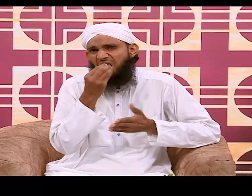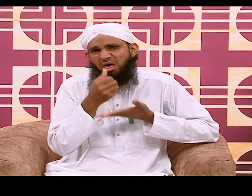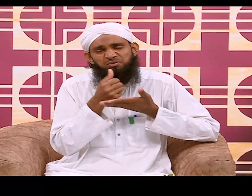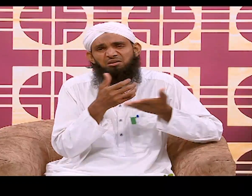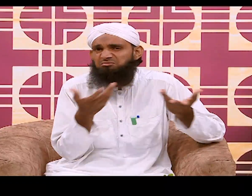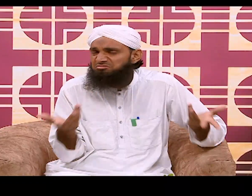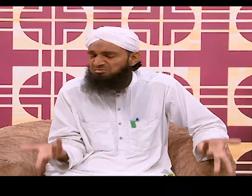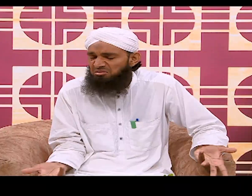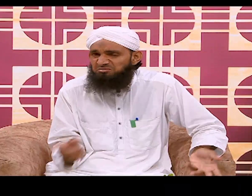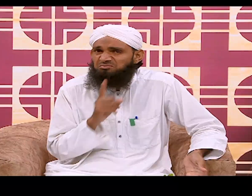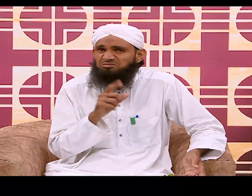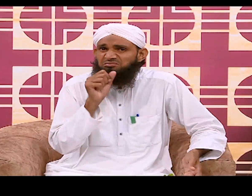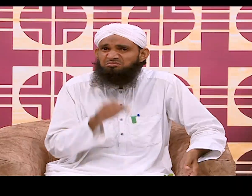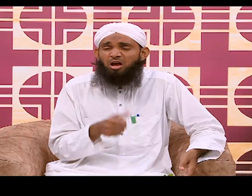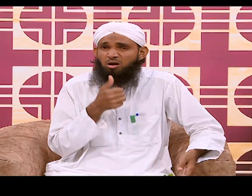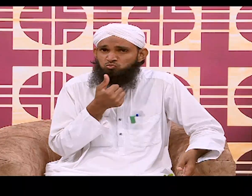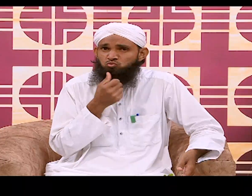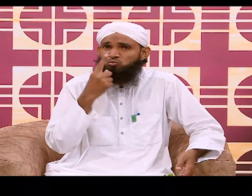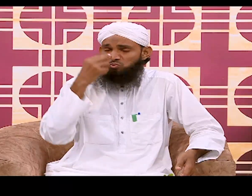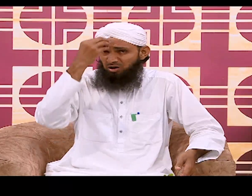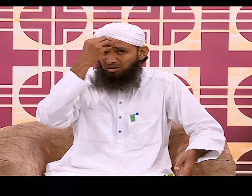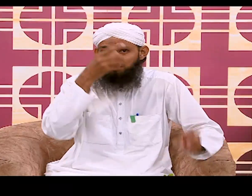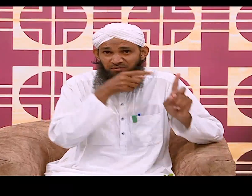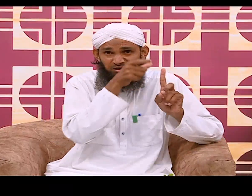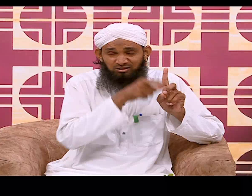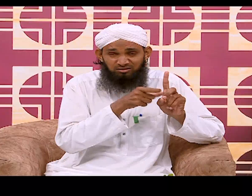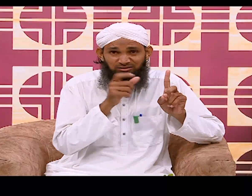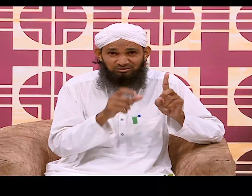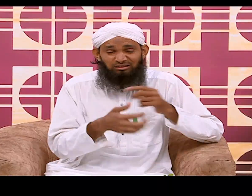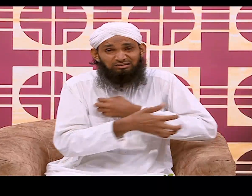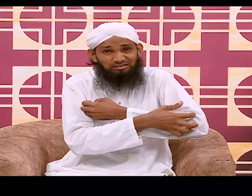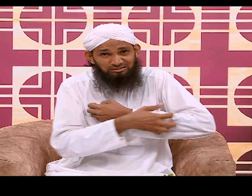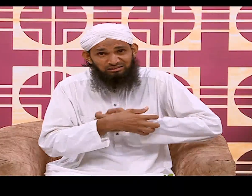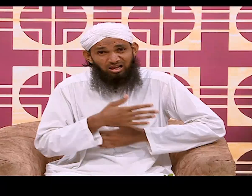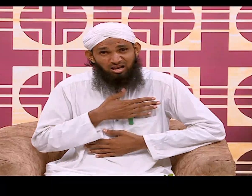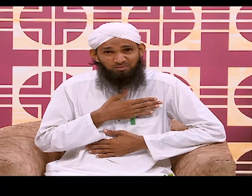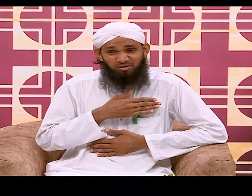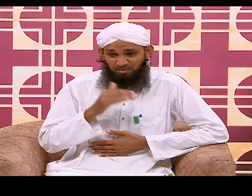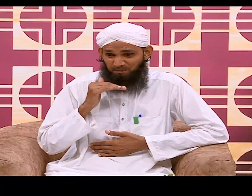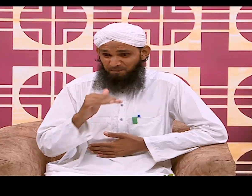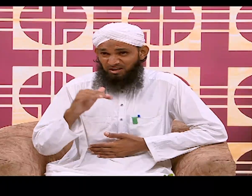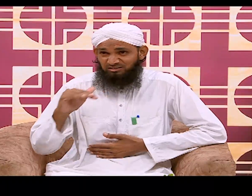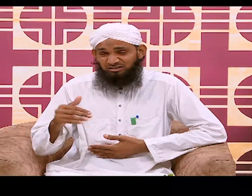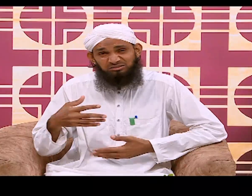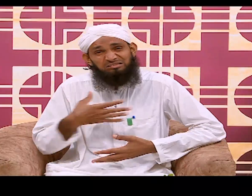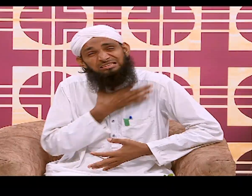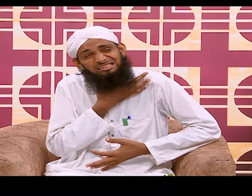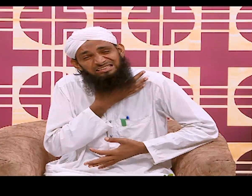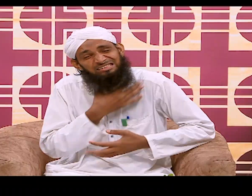نہیں ہوتا۔ بسا اوقات ماں باپ غربت سے تنگ آ کر اپنے بچوں کا گلا دبا دیتے ہیں، پھر